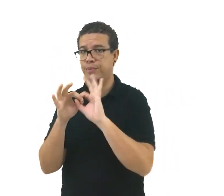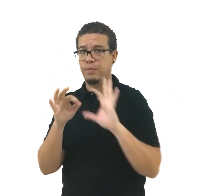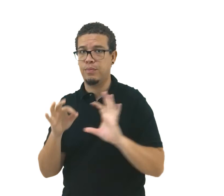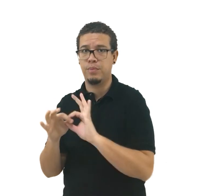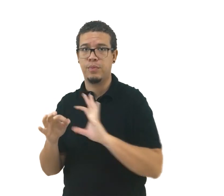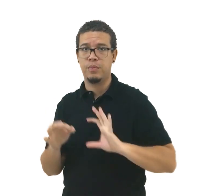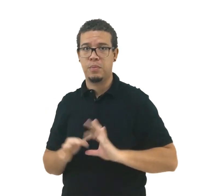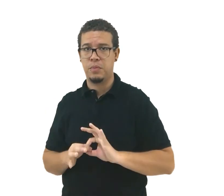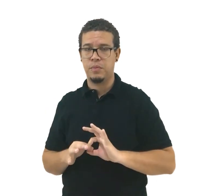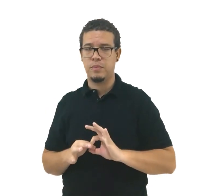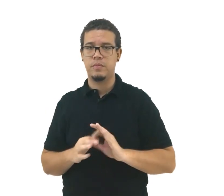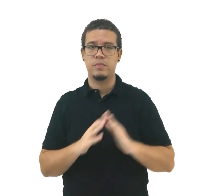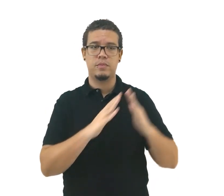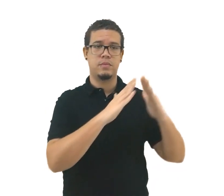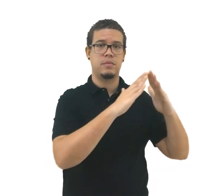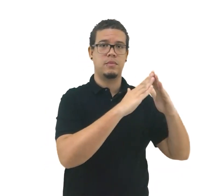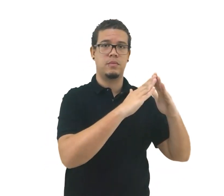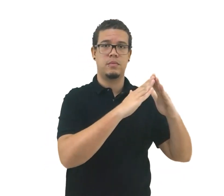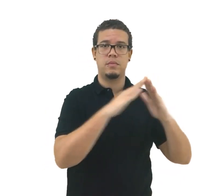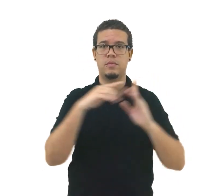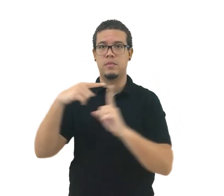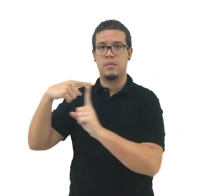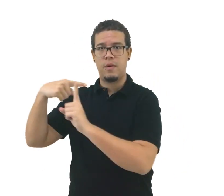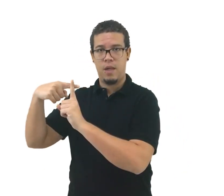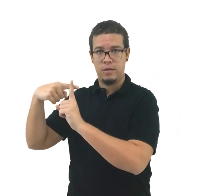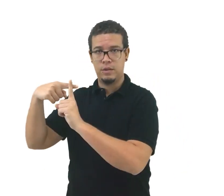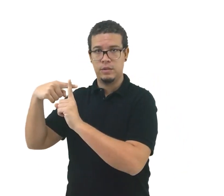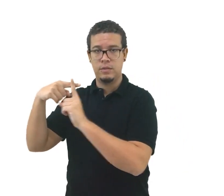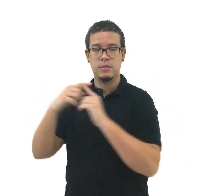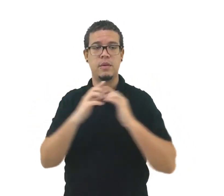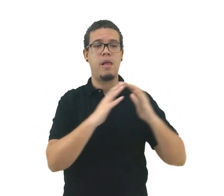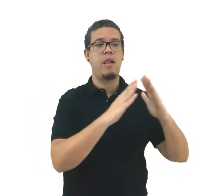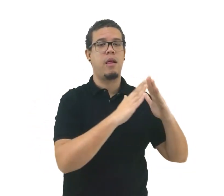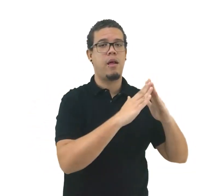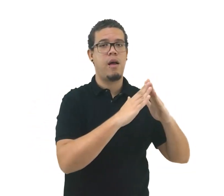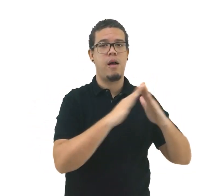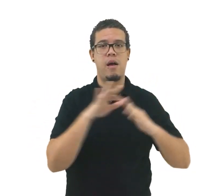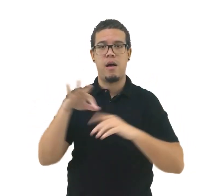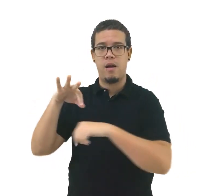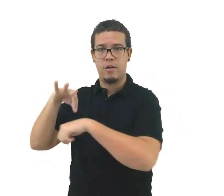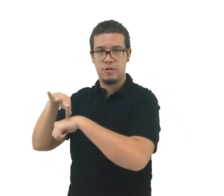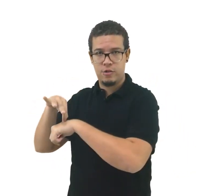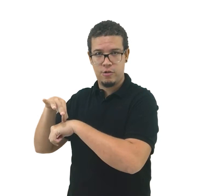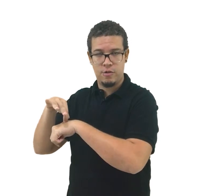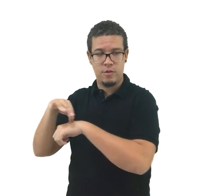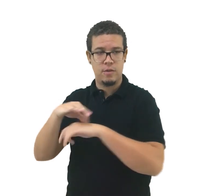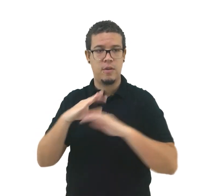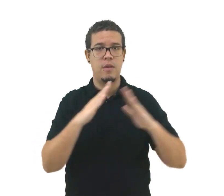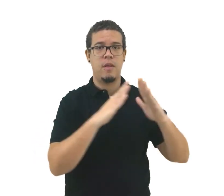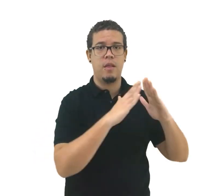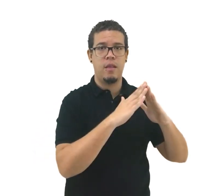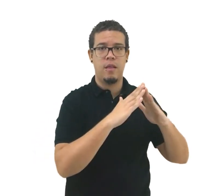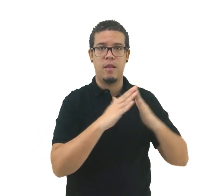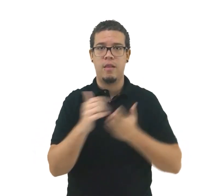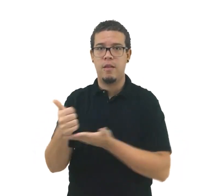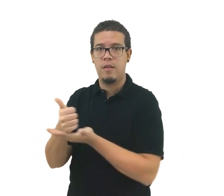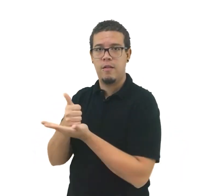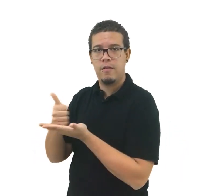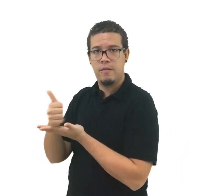novo significado, como, por exemplo, igreja, açougue e farmácia. Perceberam